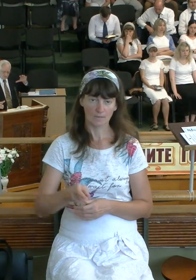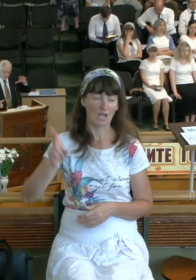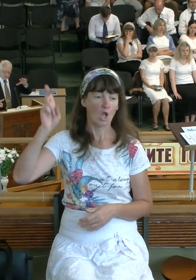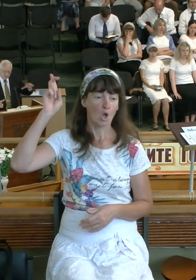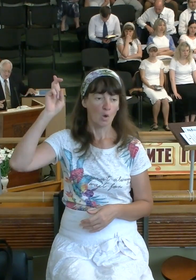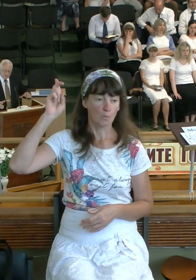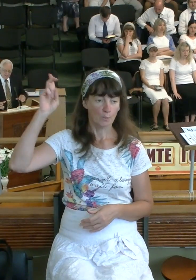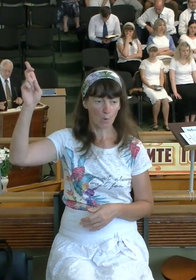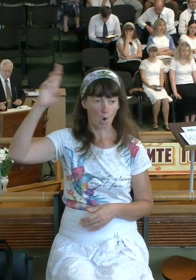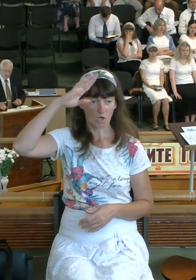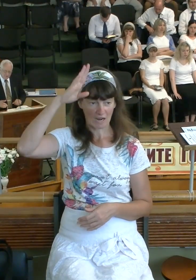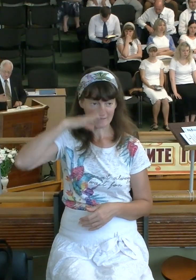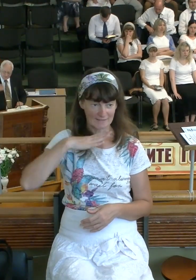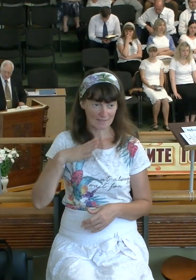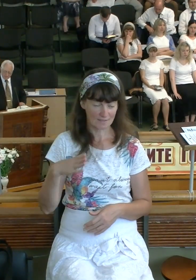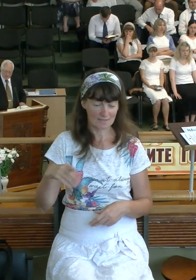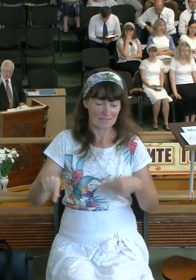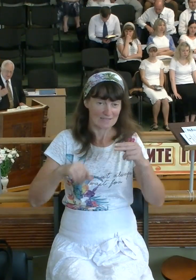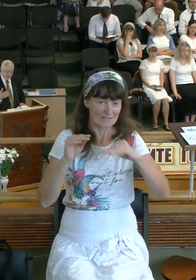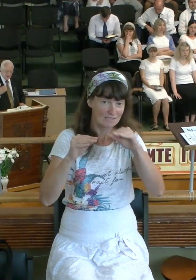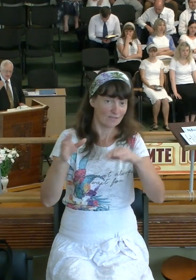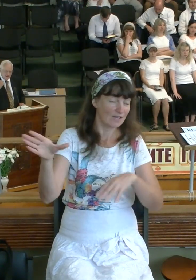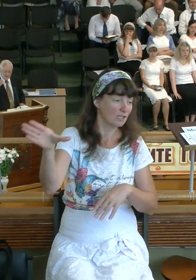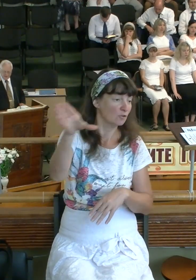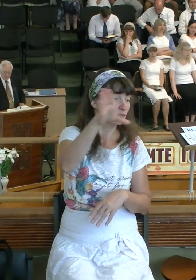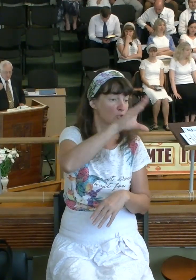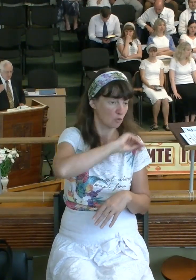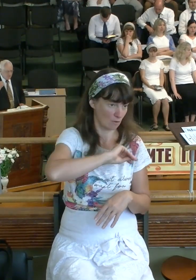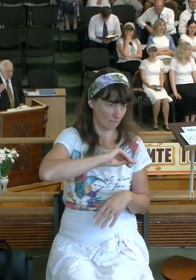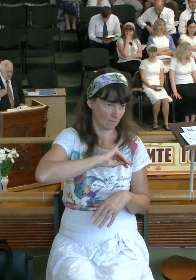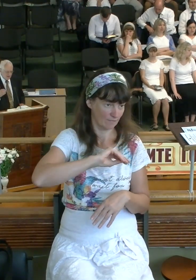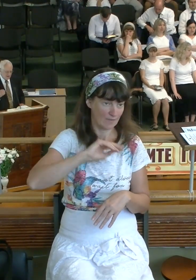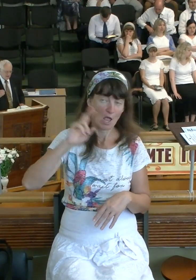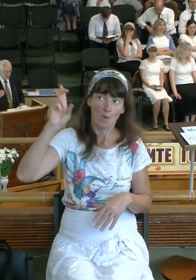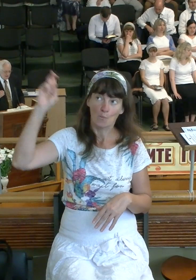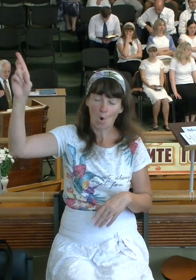Он руководит миром, Его престол выше всех и всем